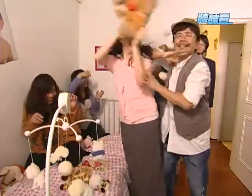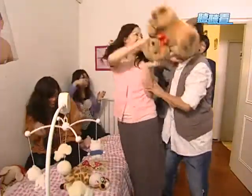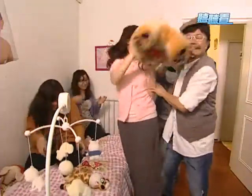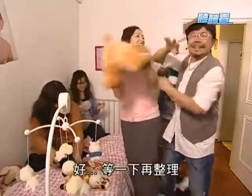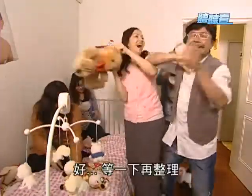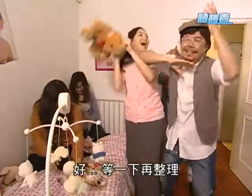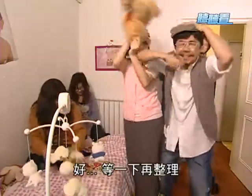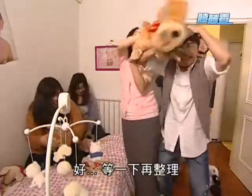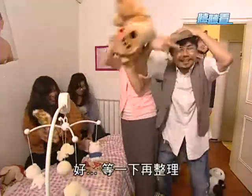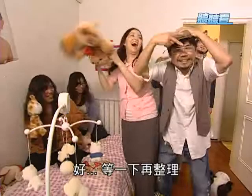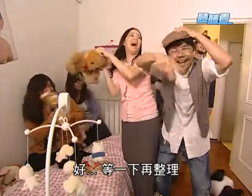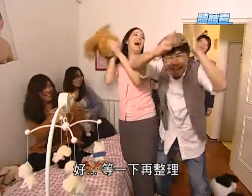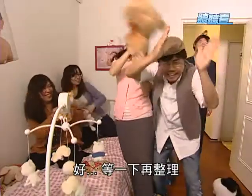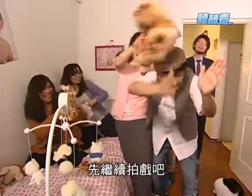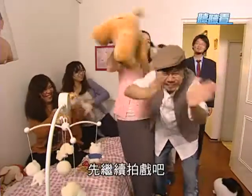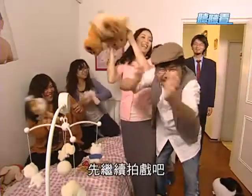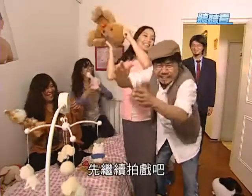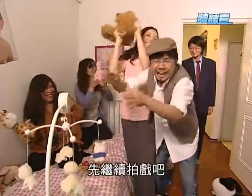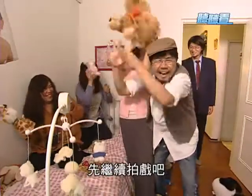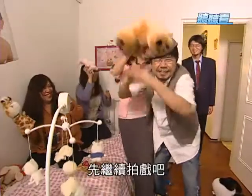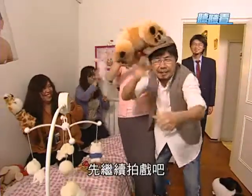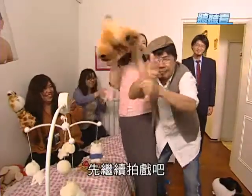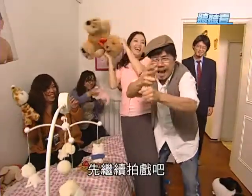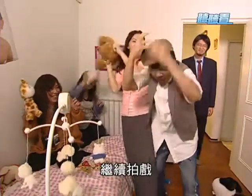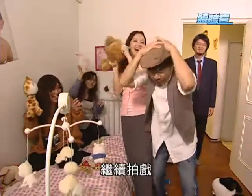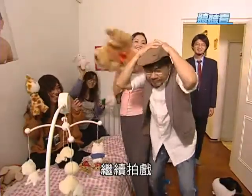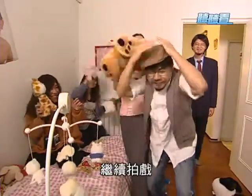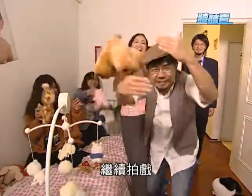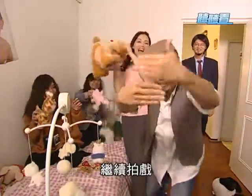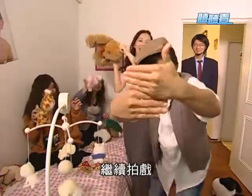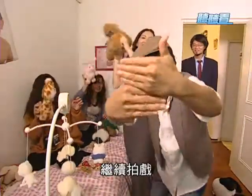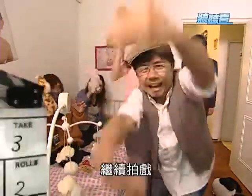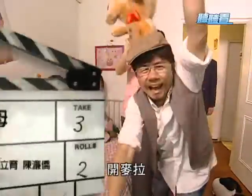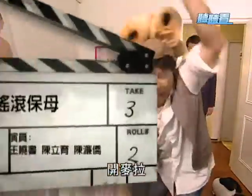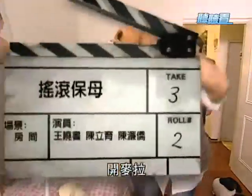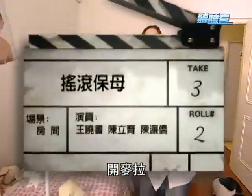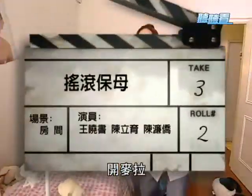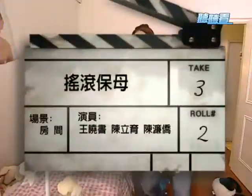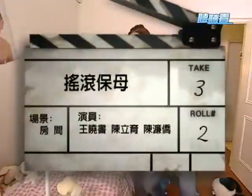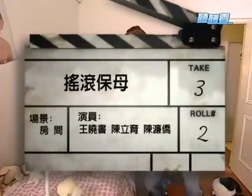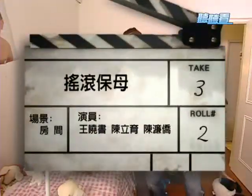等一下再整理啊！先进去拍戏吧，进去拍戏啊！camera。